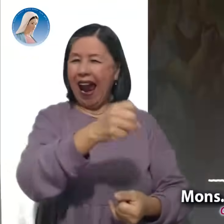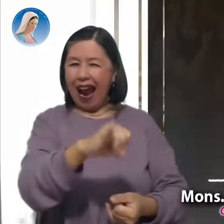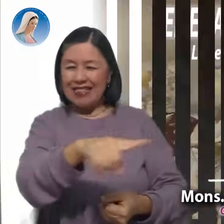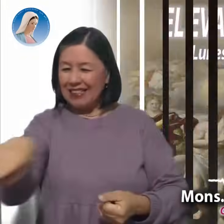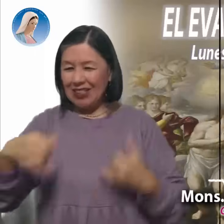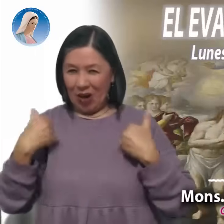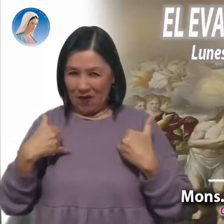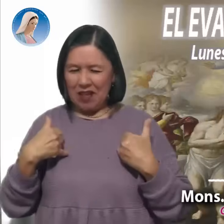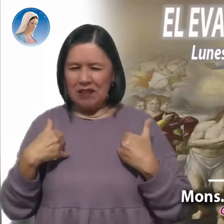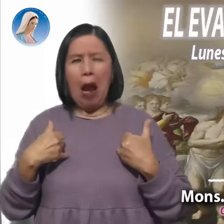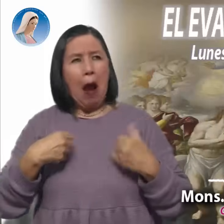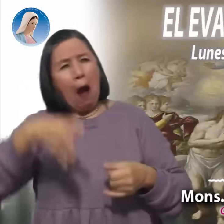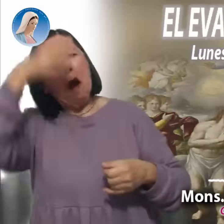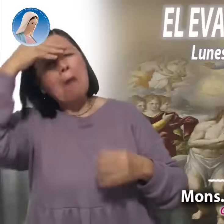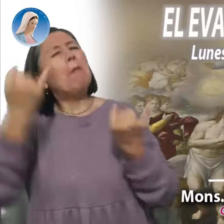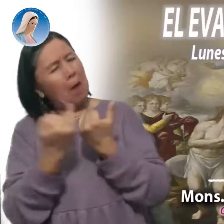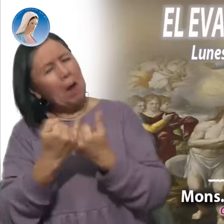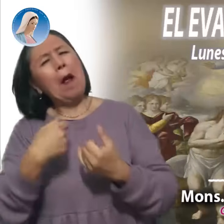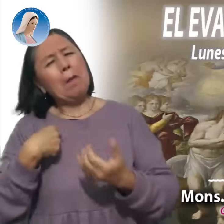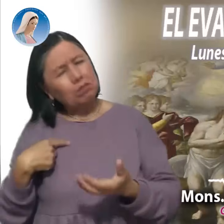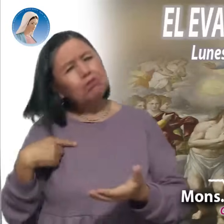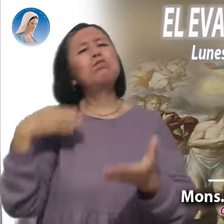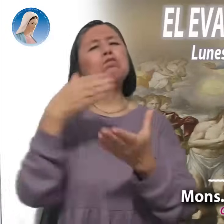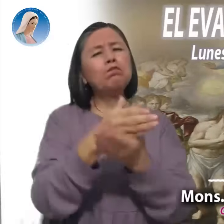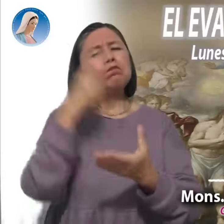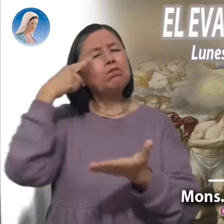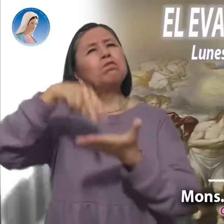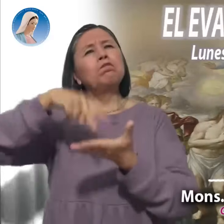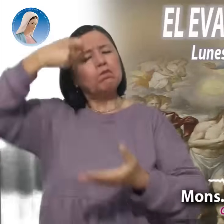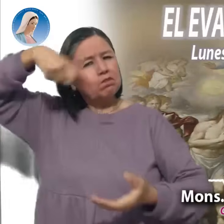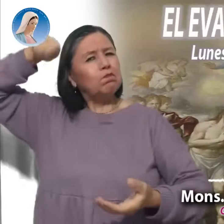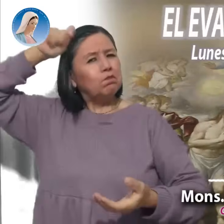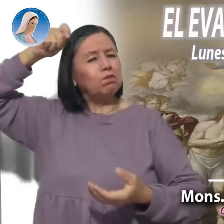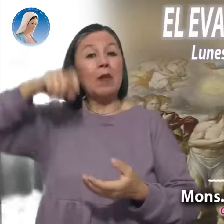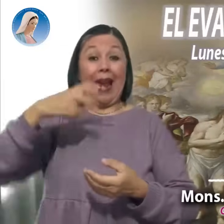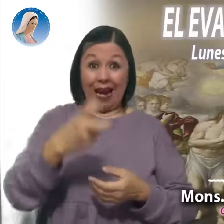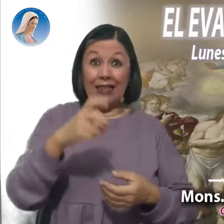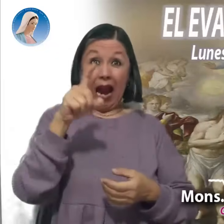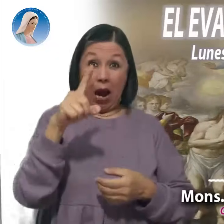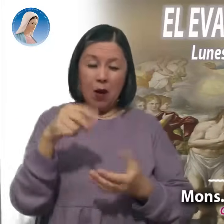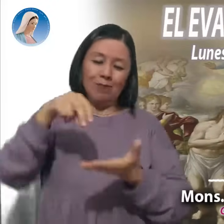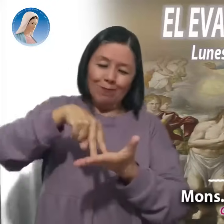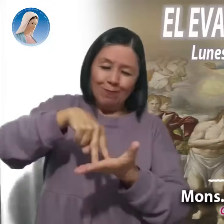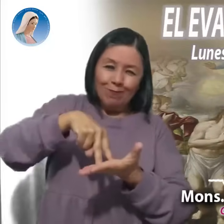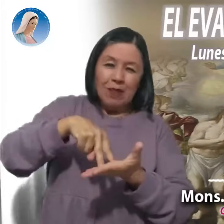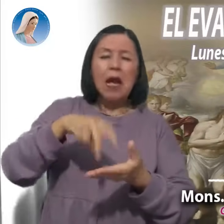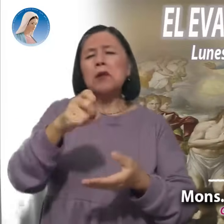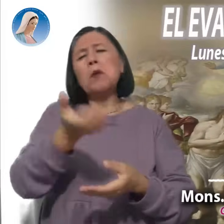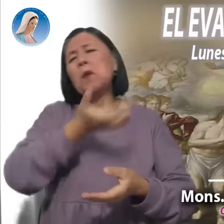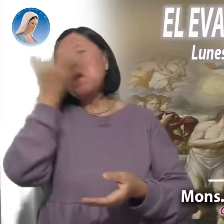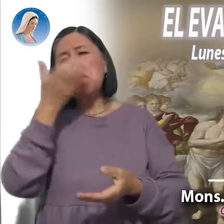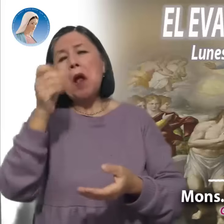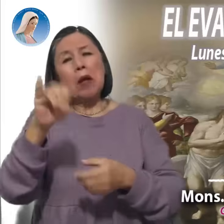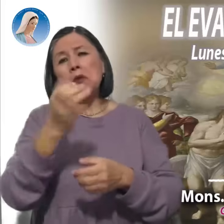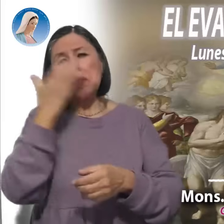tiempo, acude a recibir dicho bautismo. El rito de inmersión en las aguas, un rito